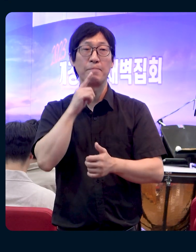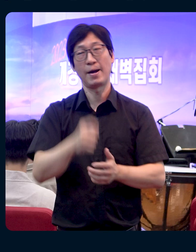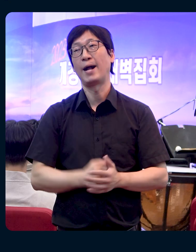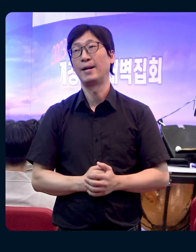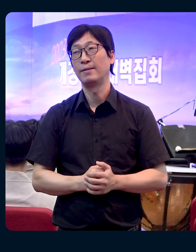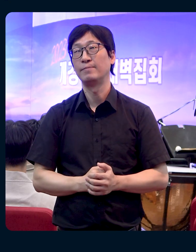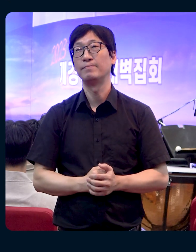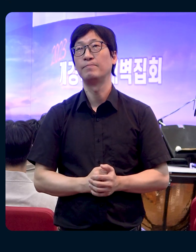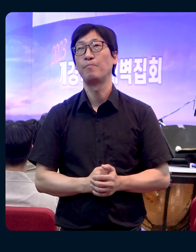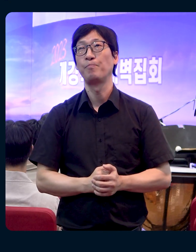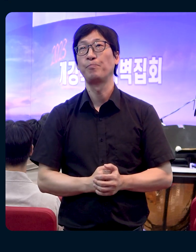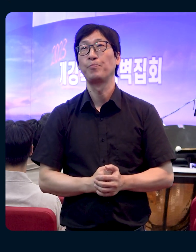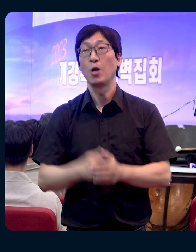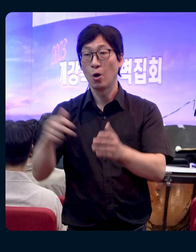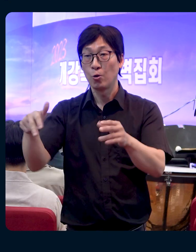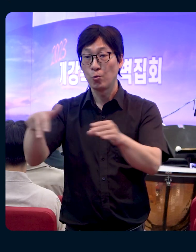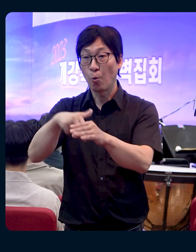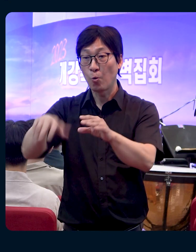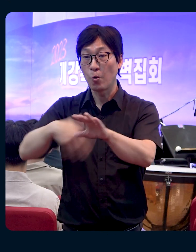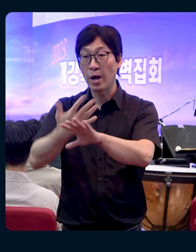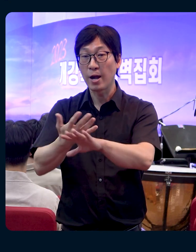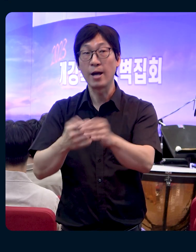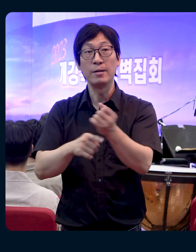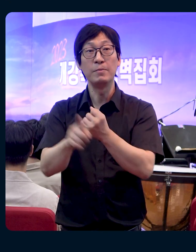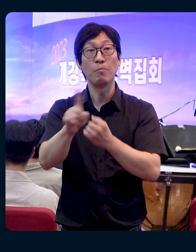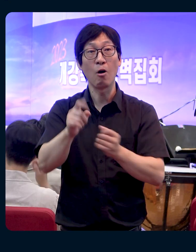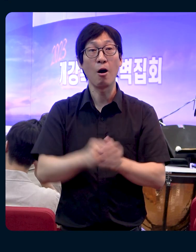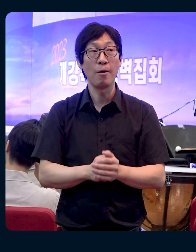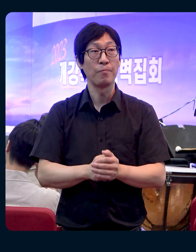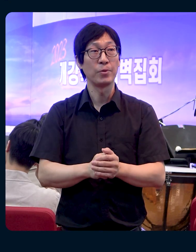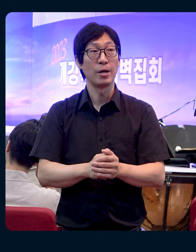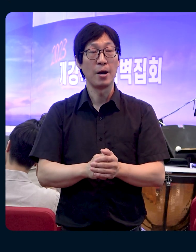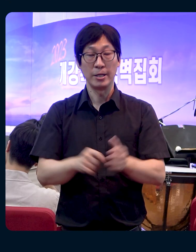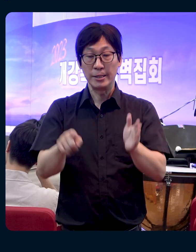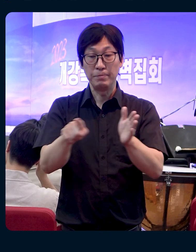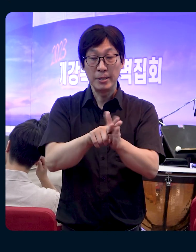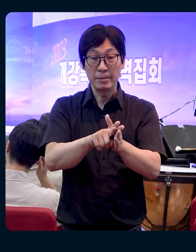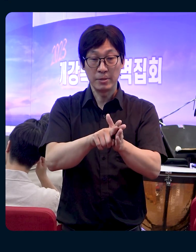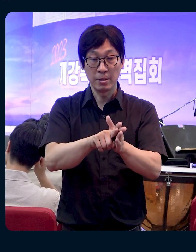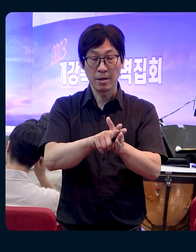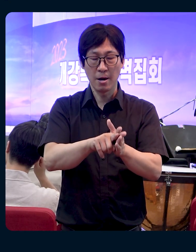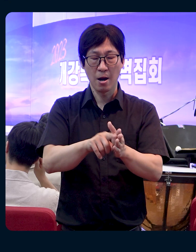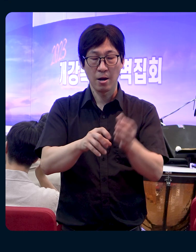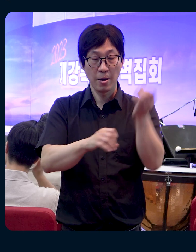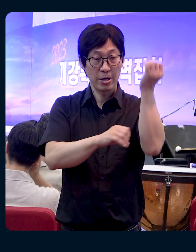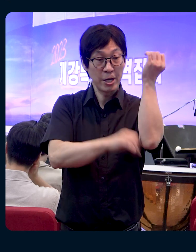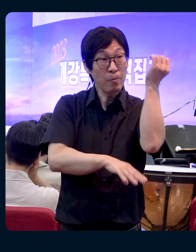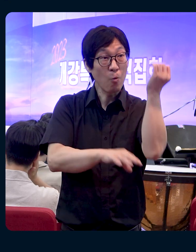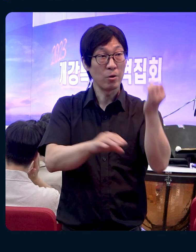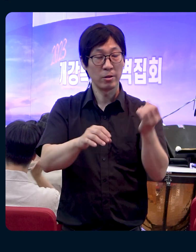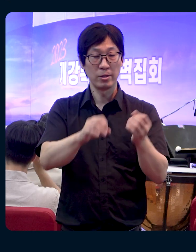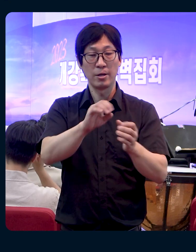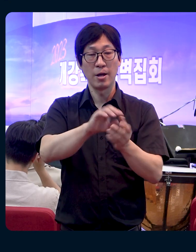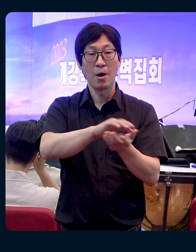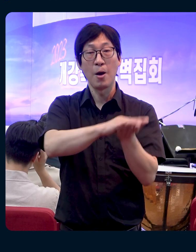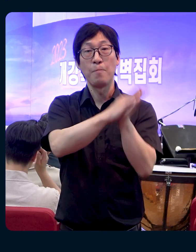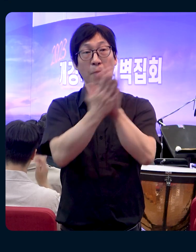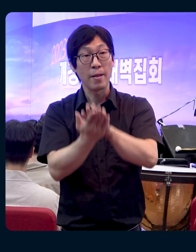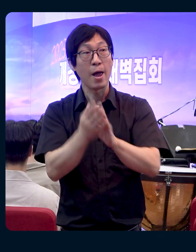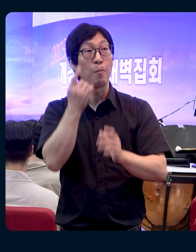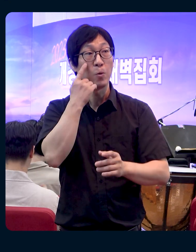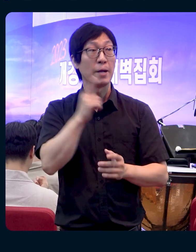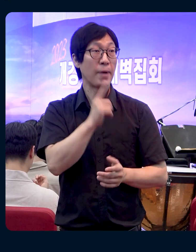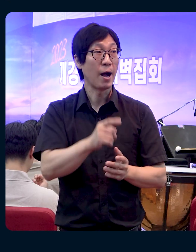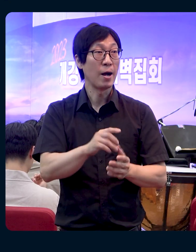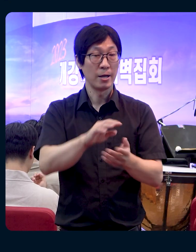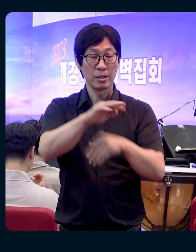여러분, 종교개혁이라는 게 뭡니까? 결국 뭐예요? 신앙의 본질과 핵심을 회복하는 거 아니에요? 그렇다고